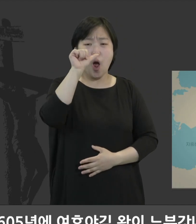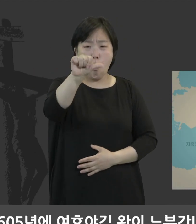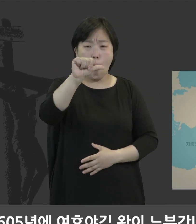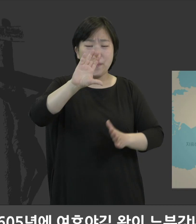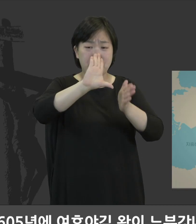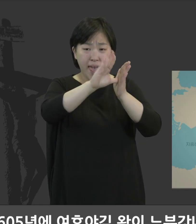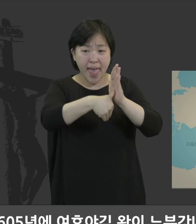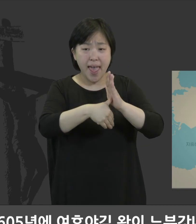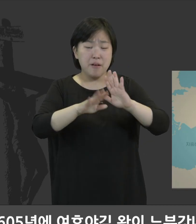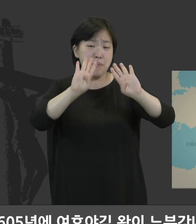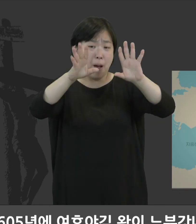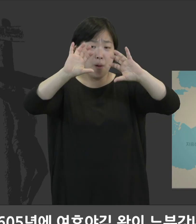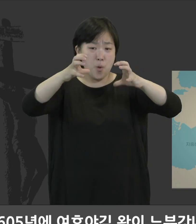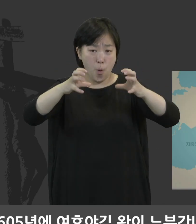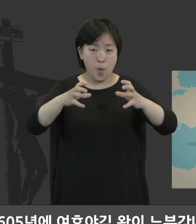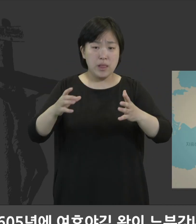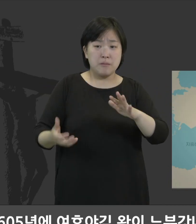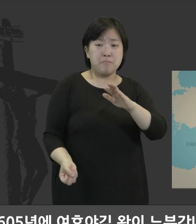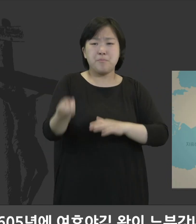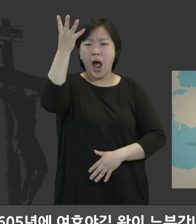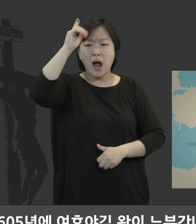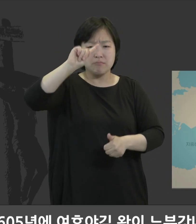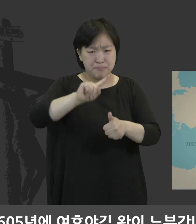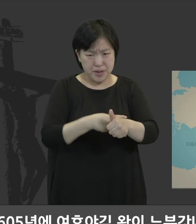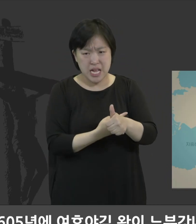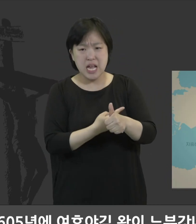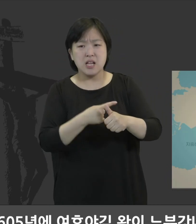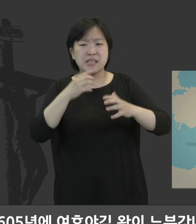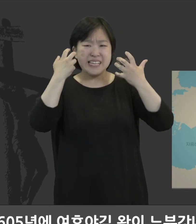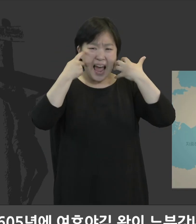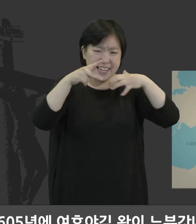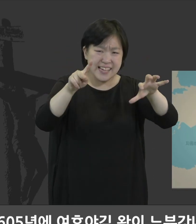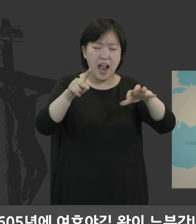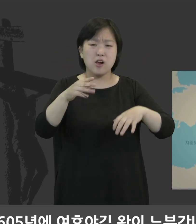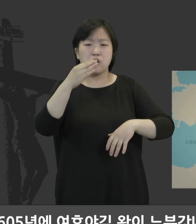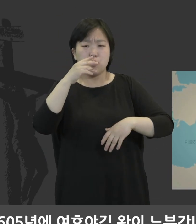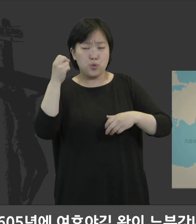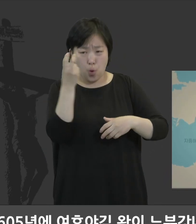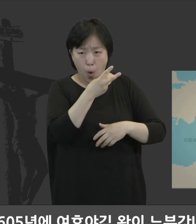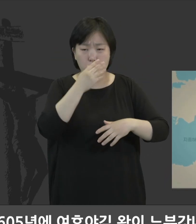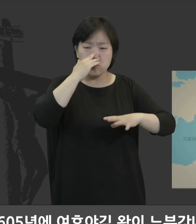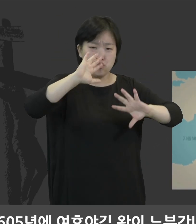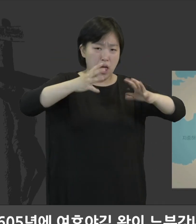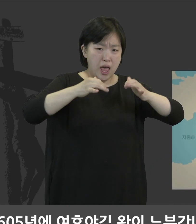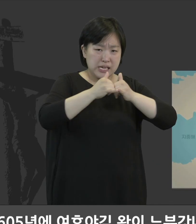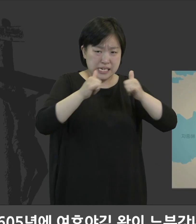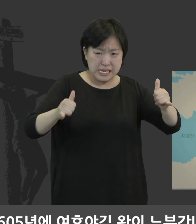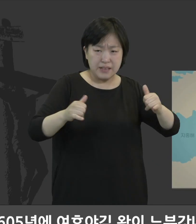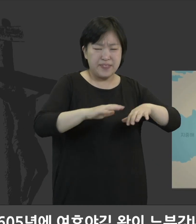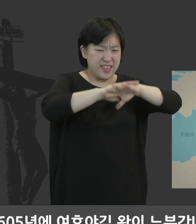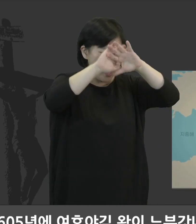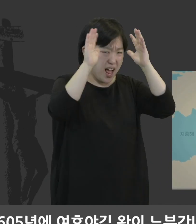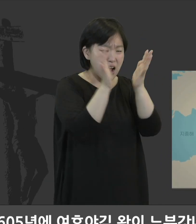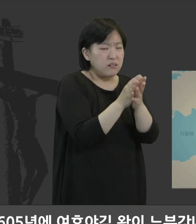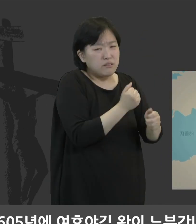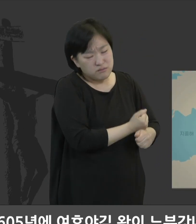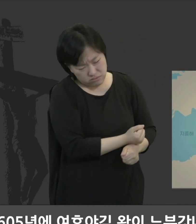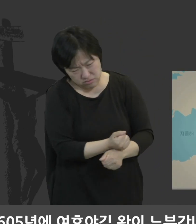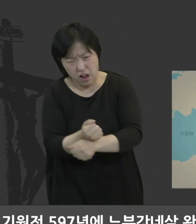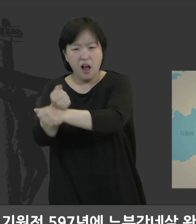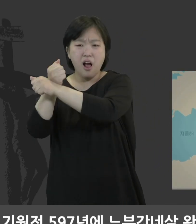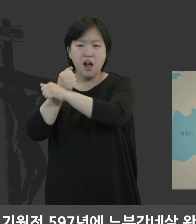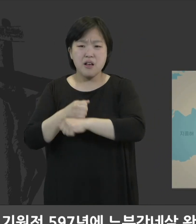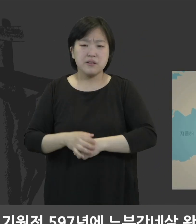왕이 느부갓네살 왕에게 처음 항복하면서 다니엘을 포함한 유다의 지도자들이 포로로 잡혀가게